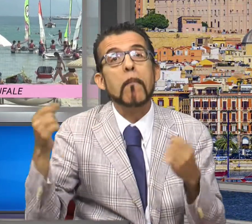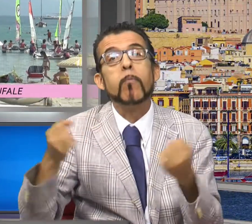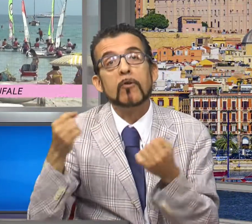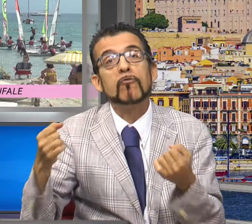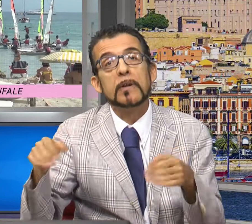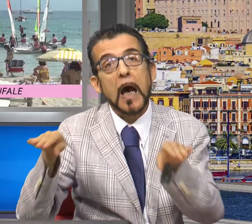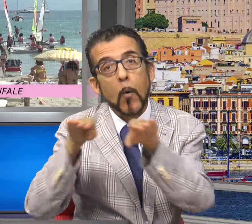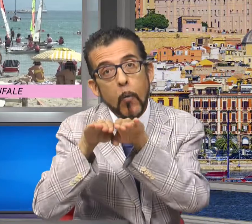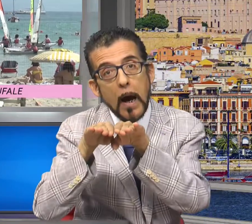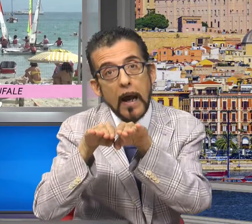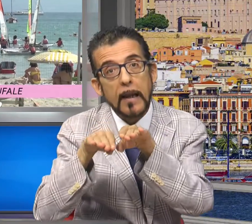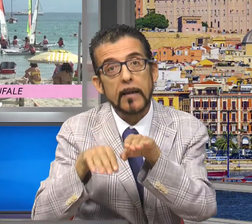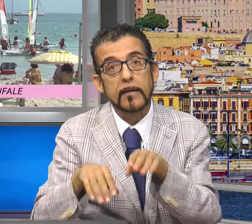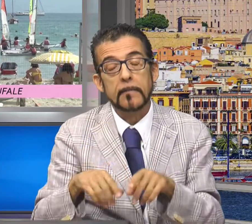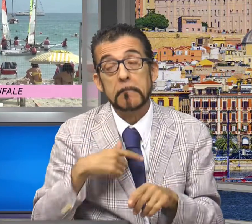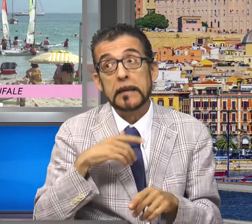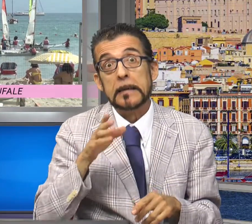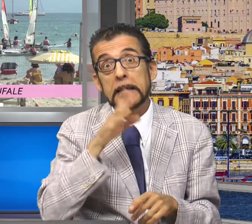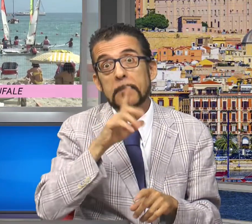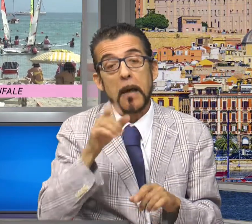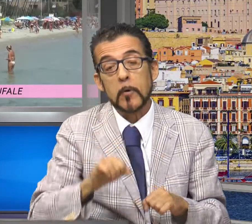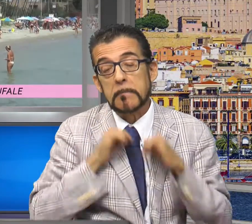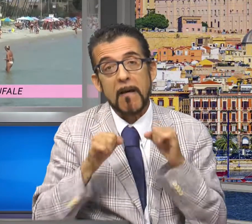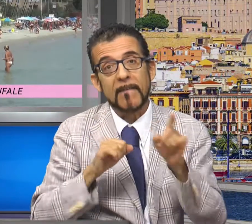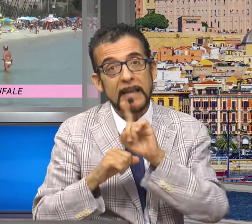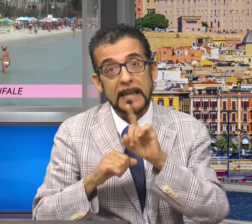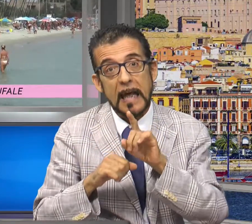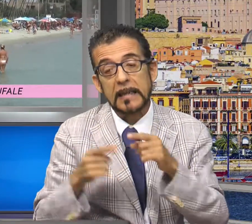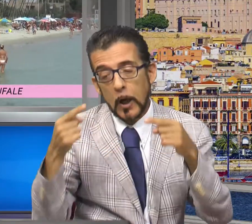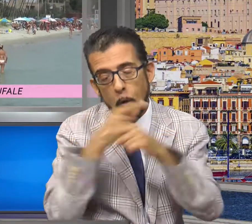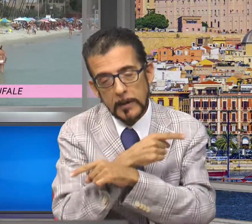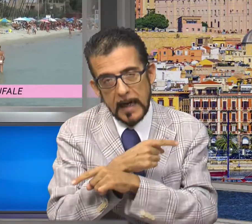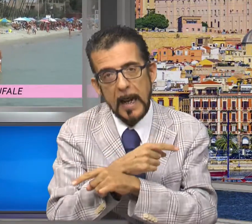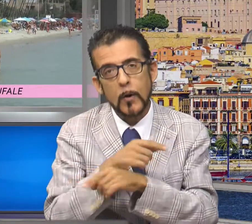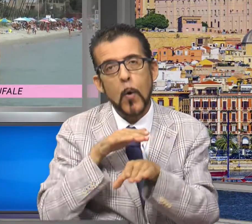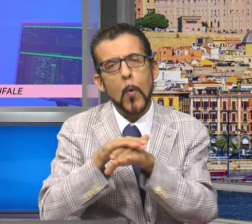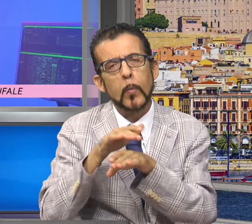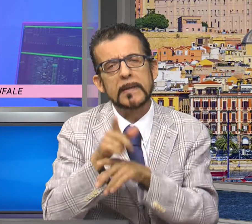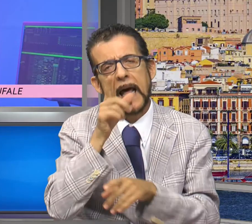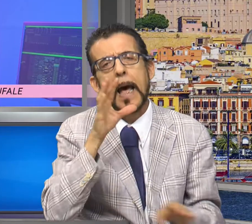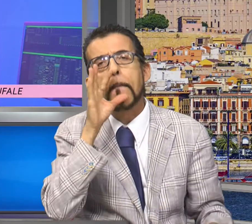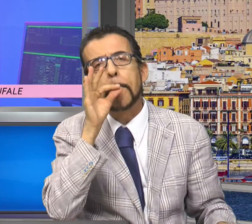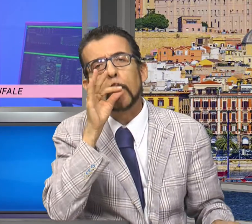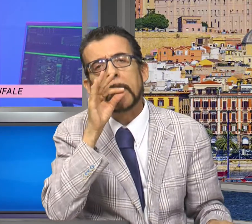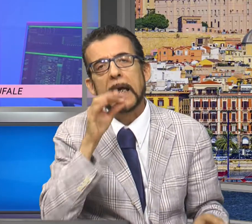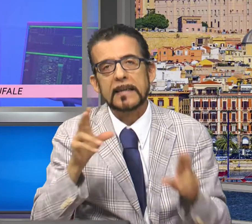di non avervi spaventato troppo, ma anzi incentivato a usare con più prudenza la nuova tecnologia.